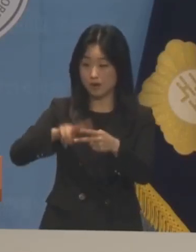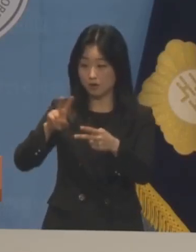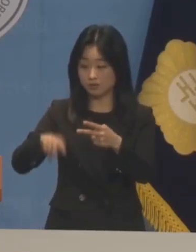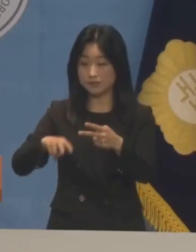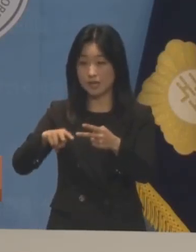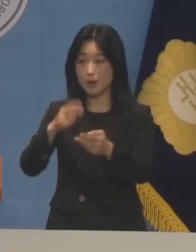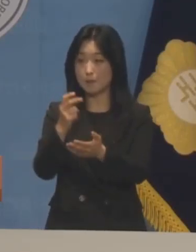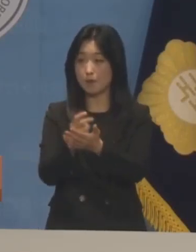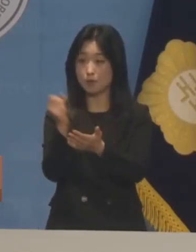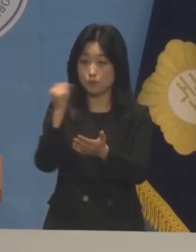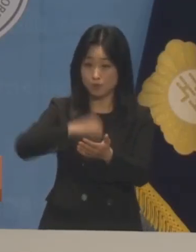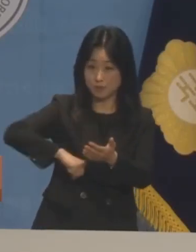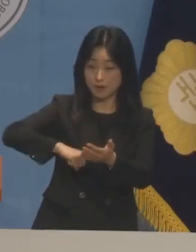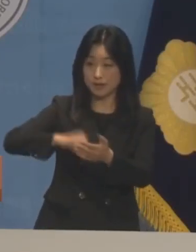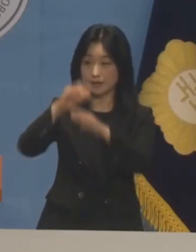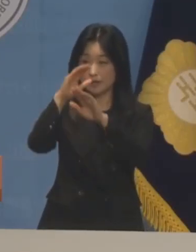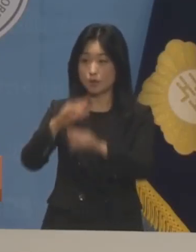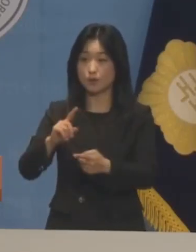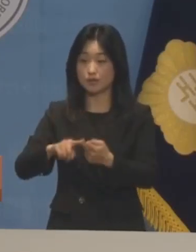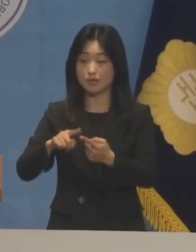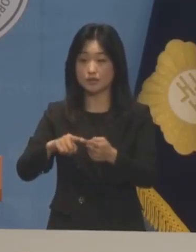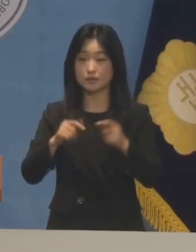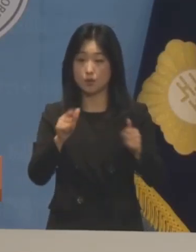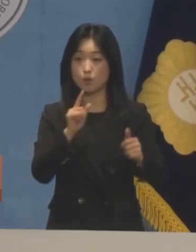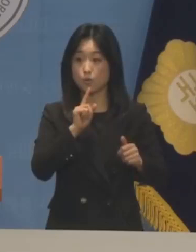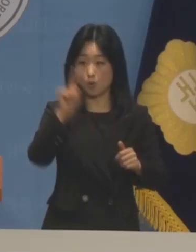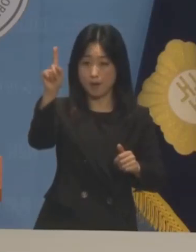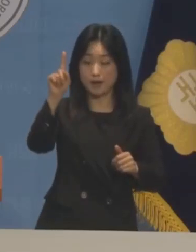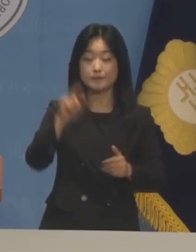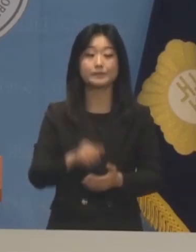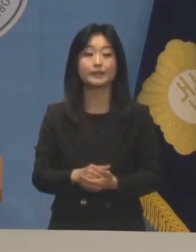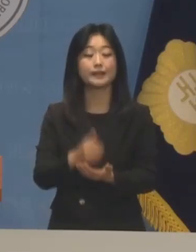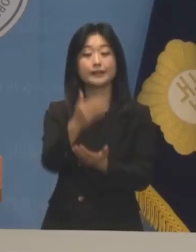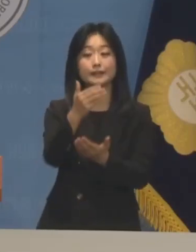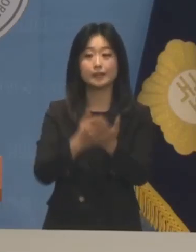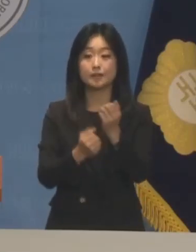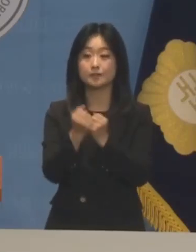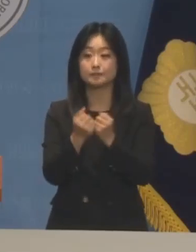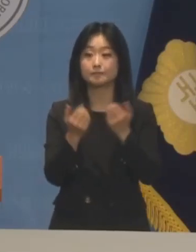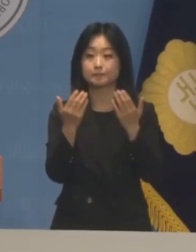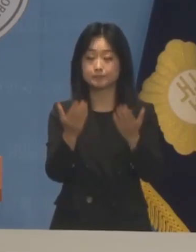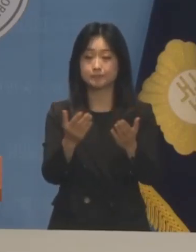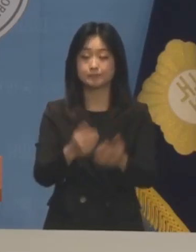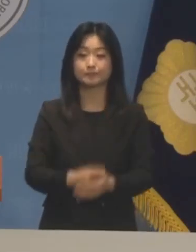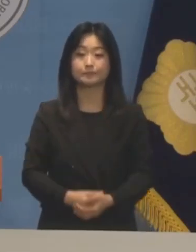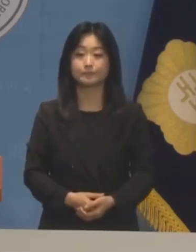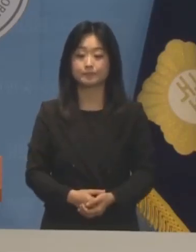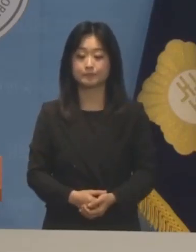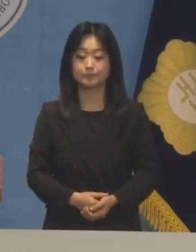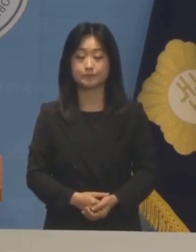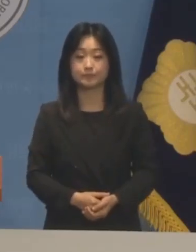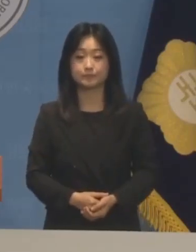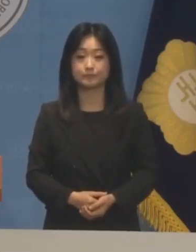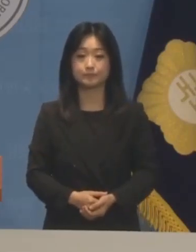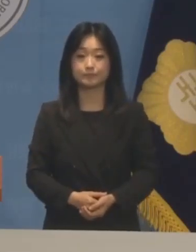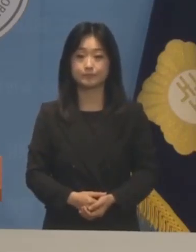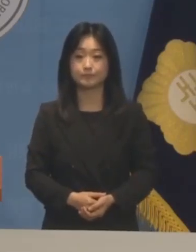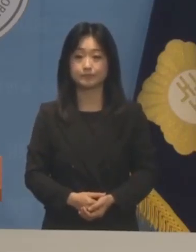공수처 고발 기자회견을 시작하도록 하겠습니다. 먼저 기자회견문 낭독이 있겠습니다.